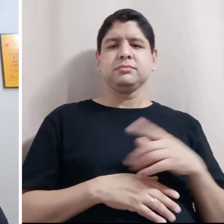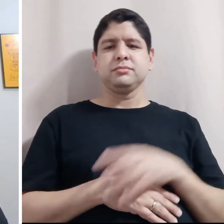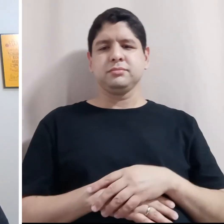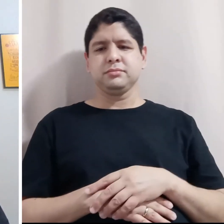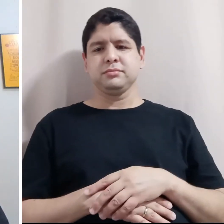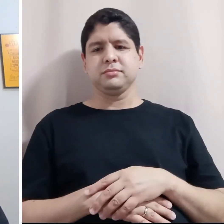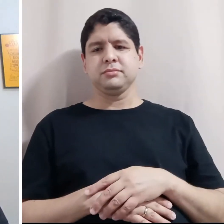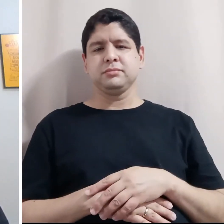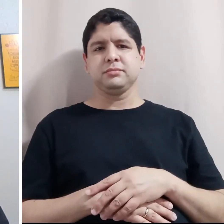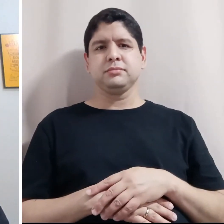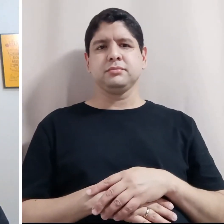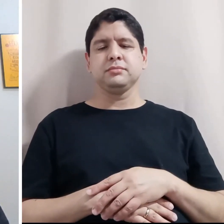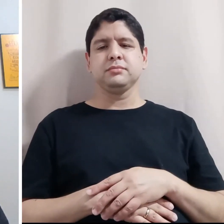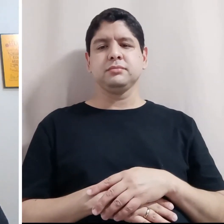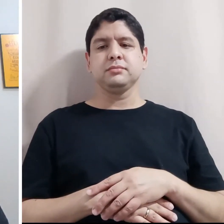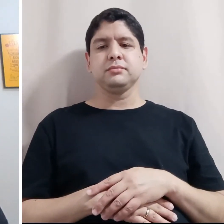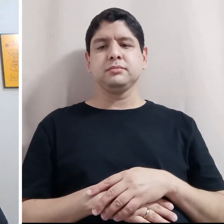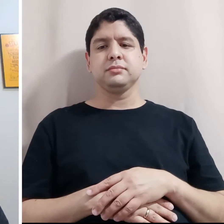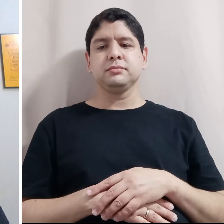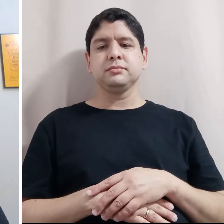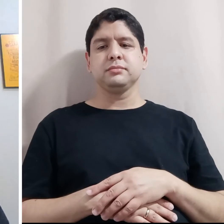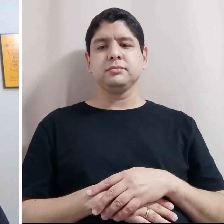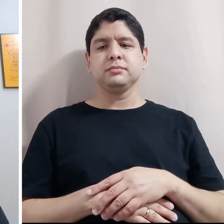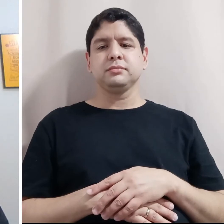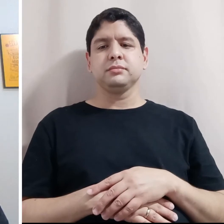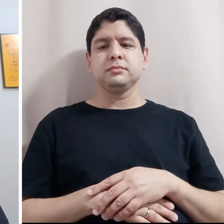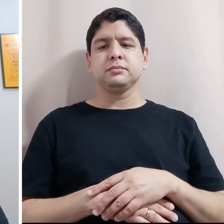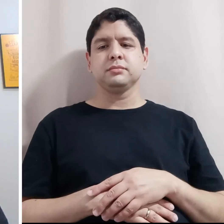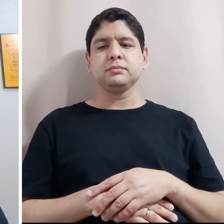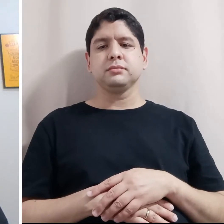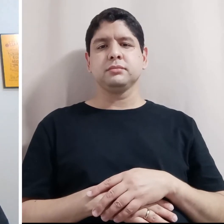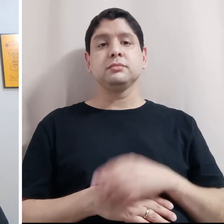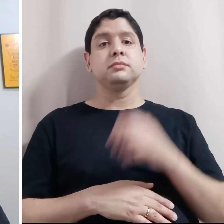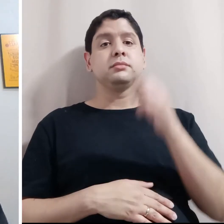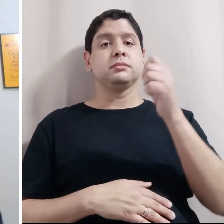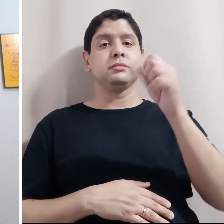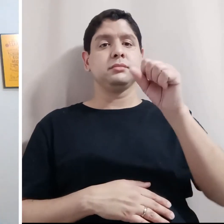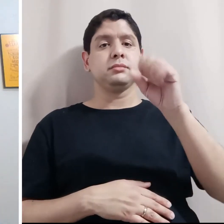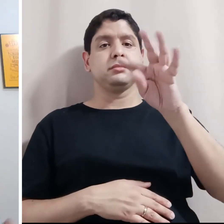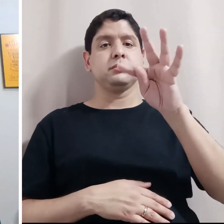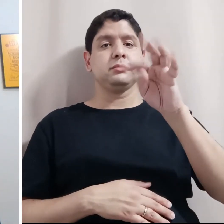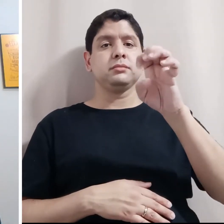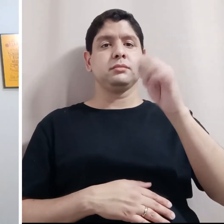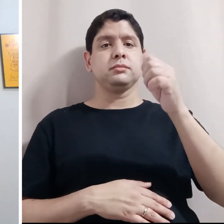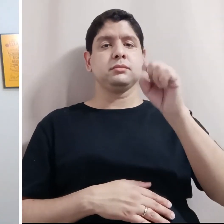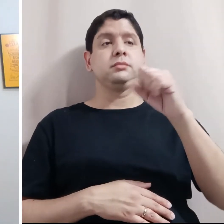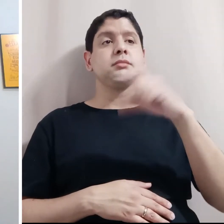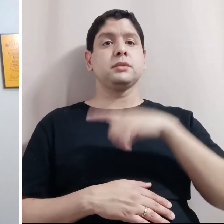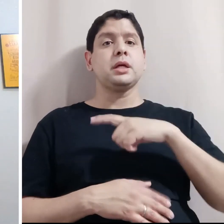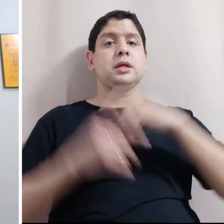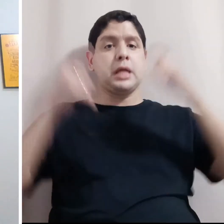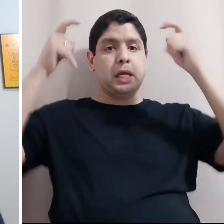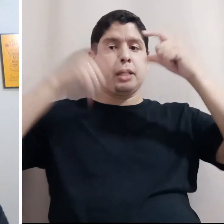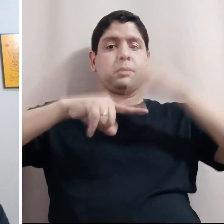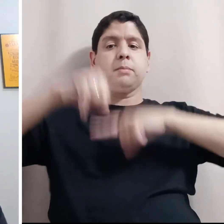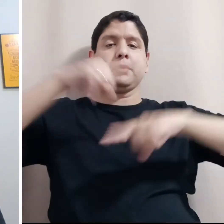eu coloquei em relação aos maias, né. Os astecas, então, eles eram governados por